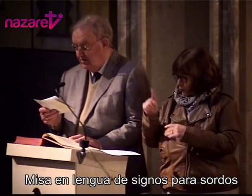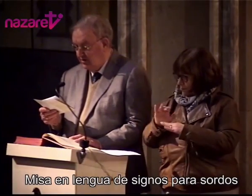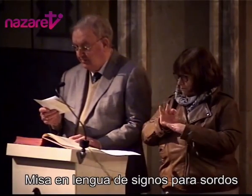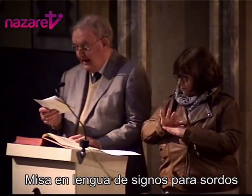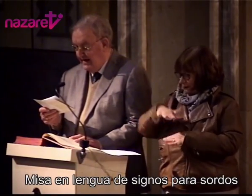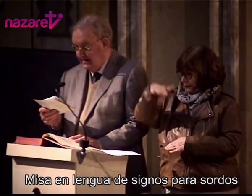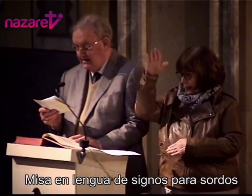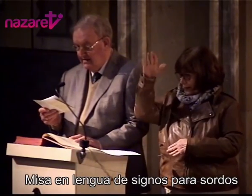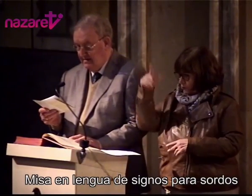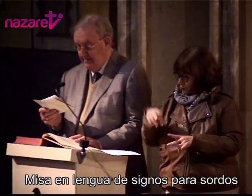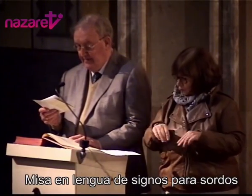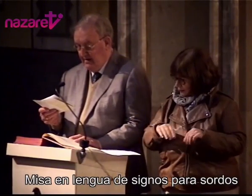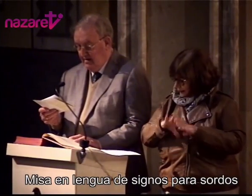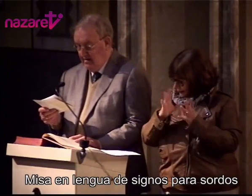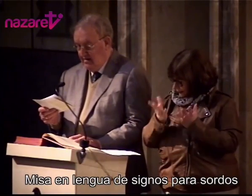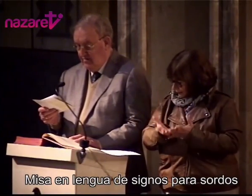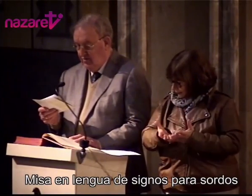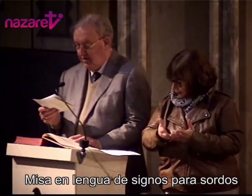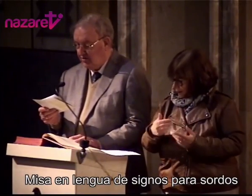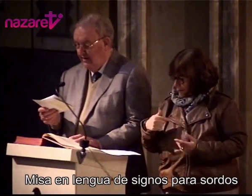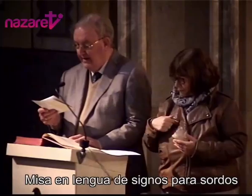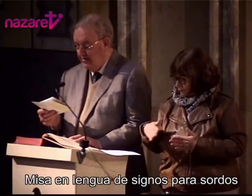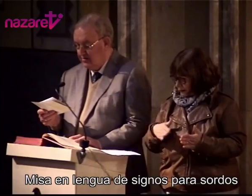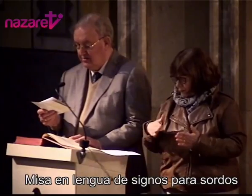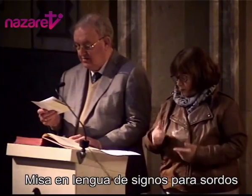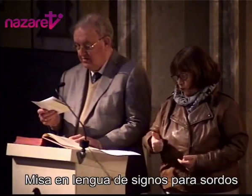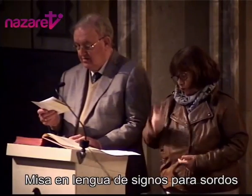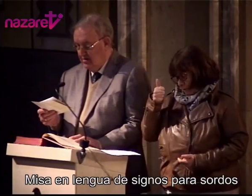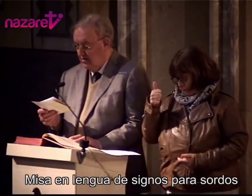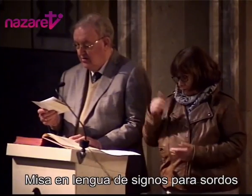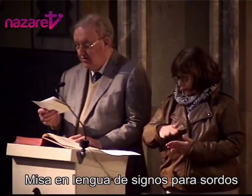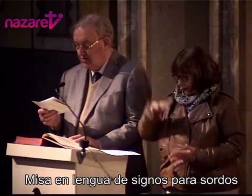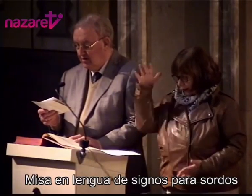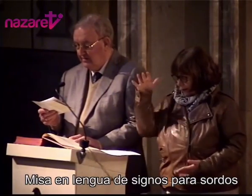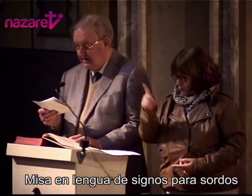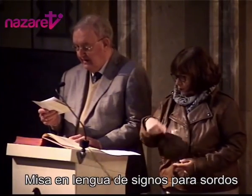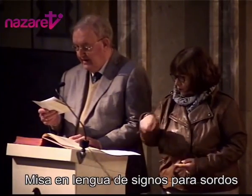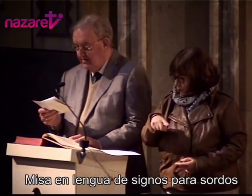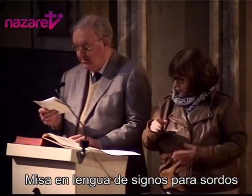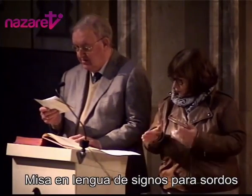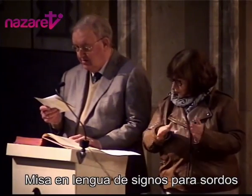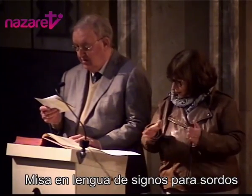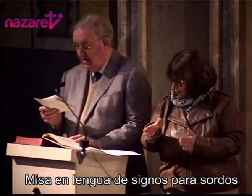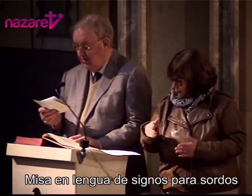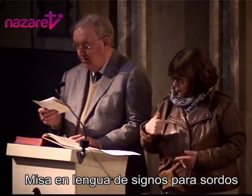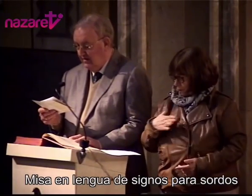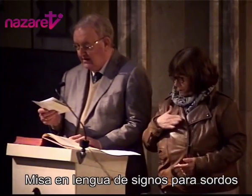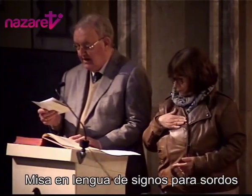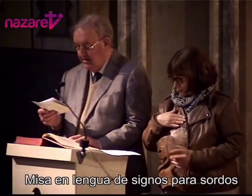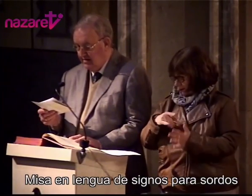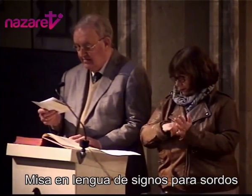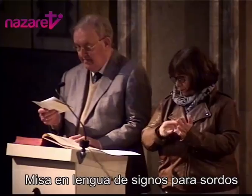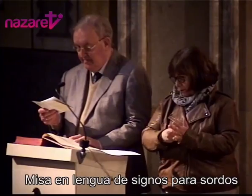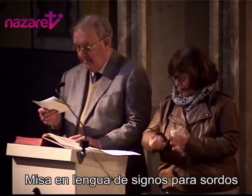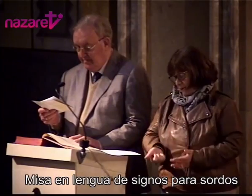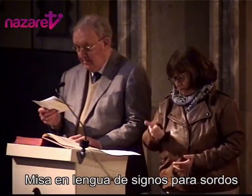son vuestros planes, vuestros caminos no son mis caminos, oráculo del